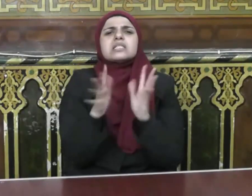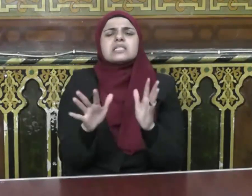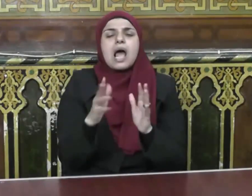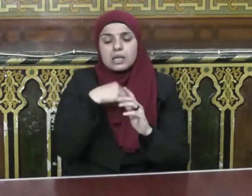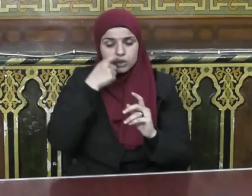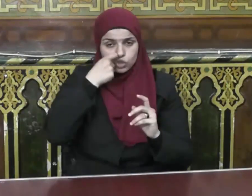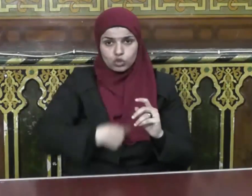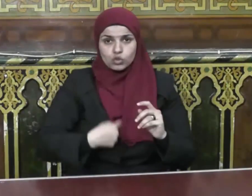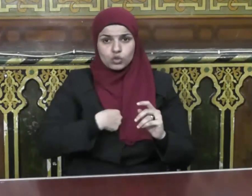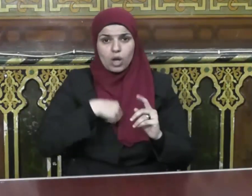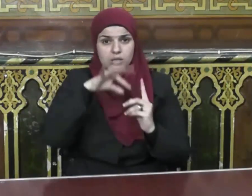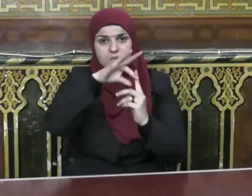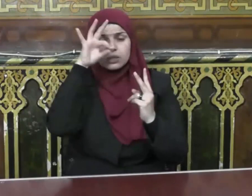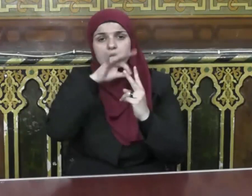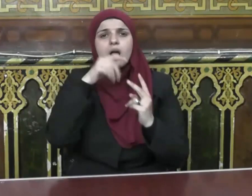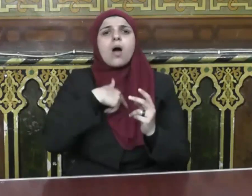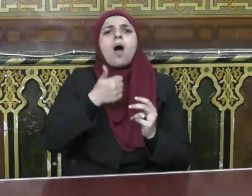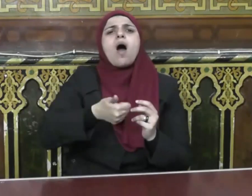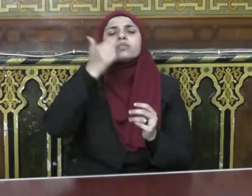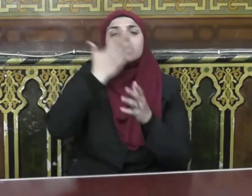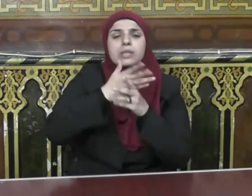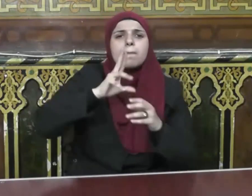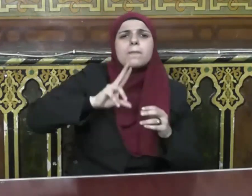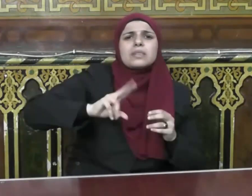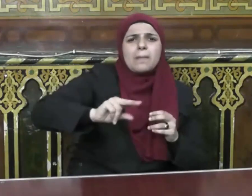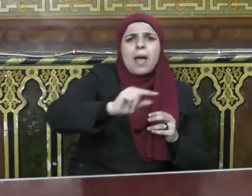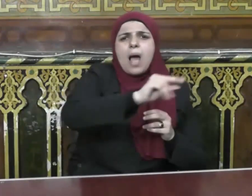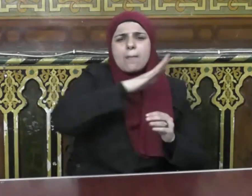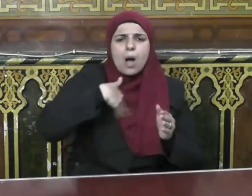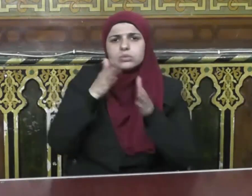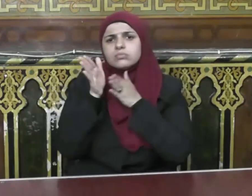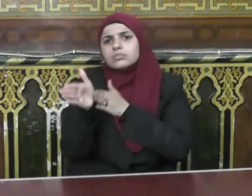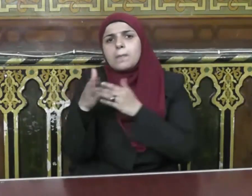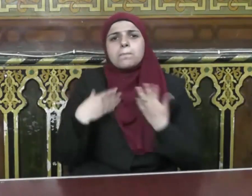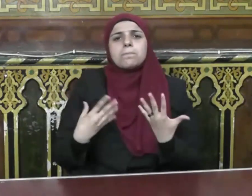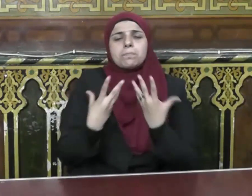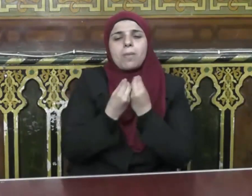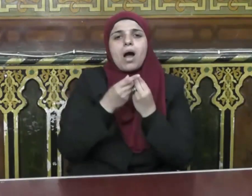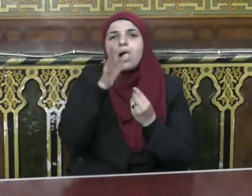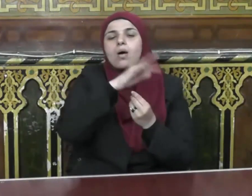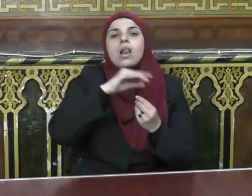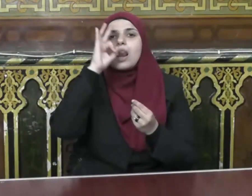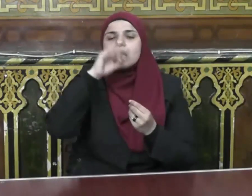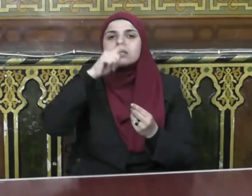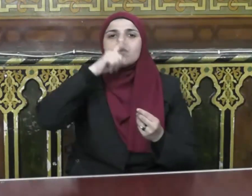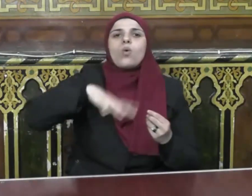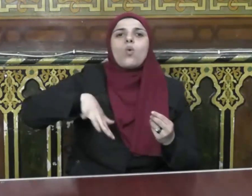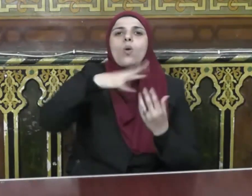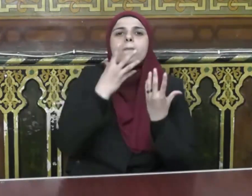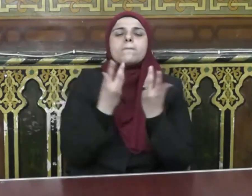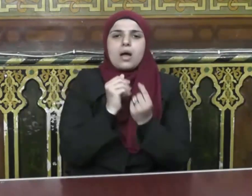لنفسه إلا أن تنتهك حرمة الله فينتقم لله بها.